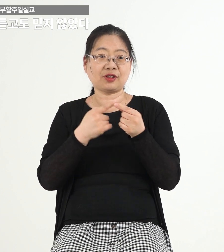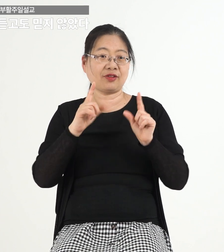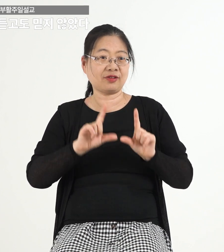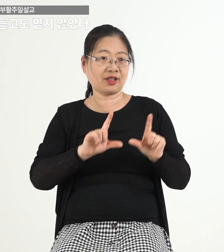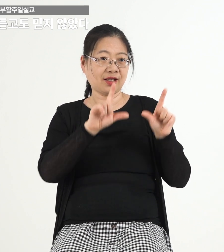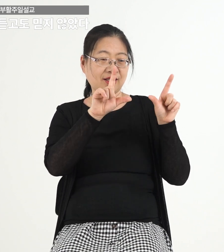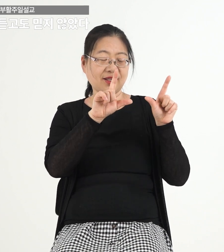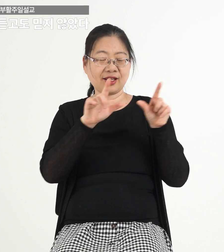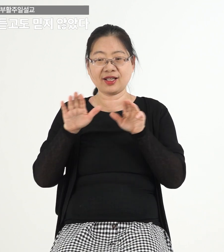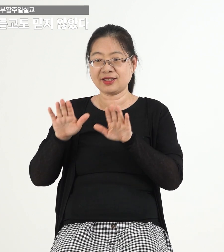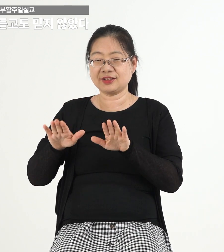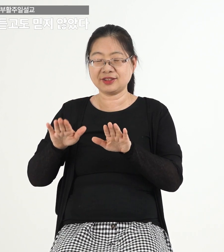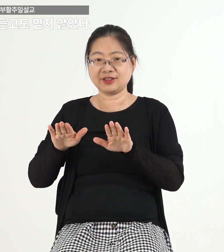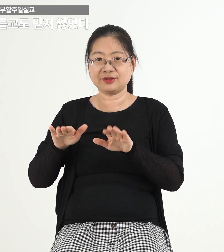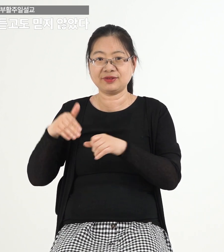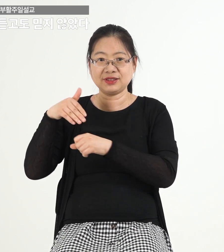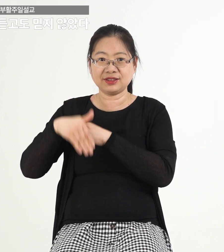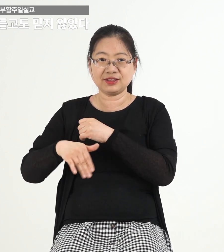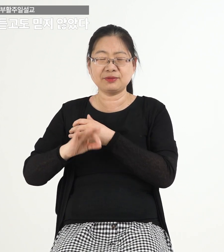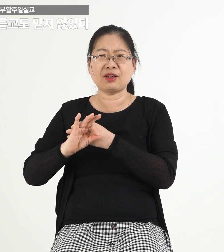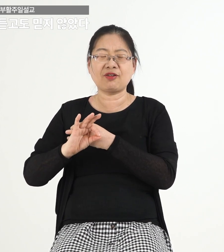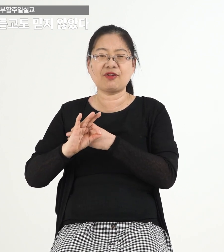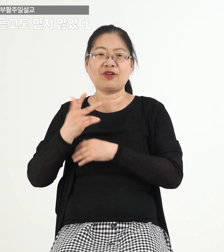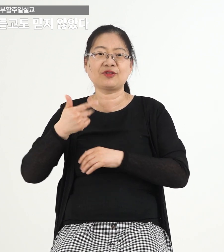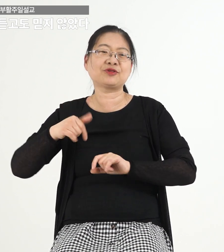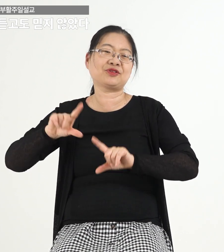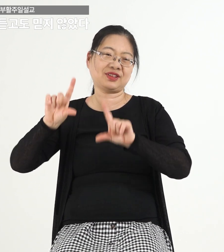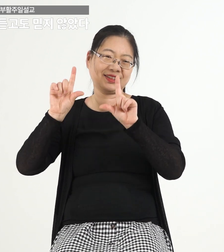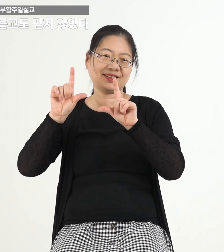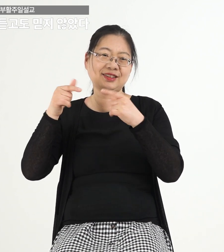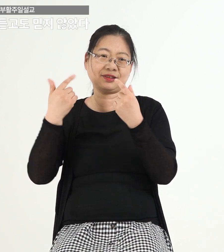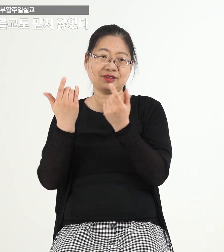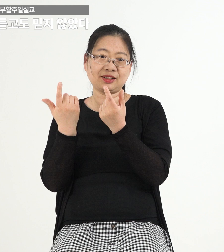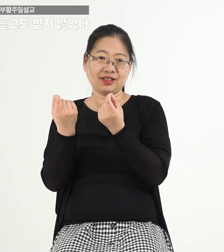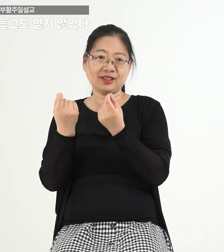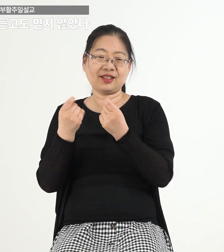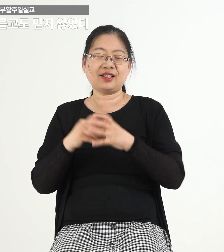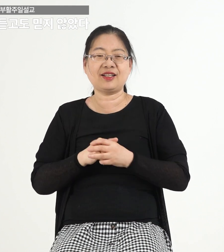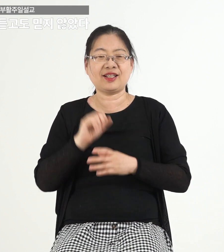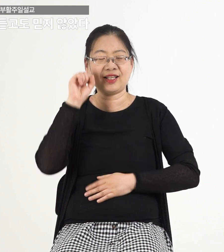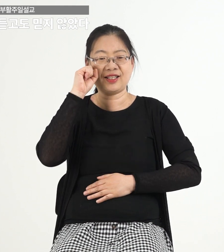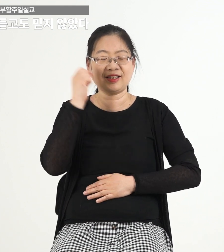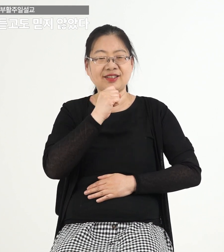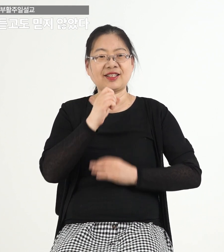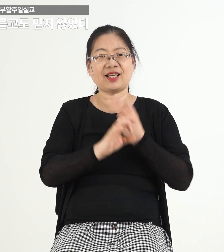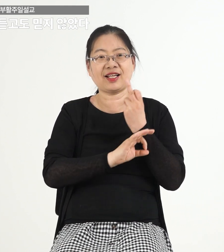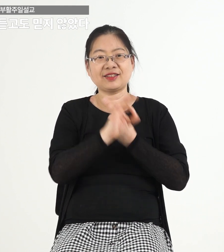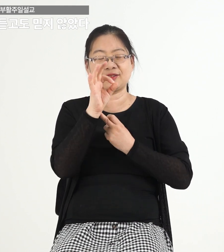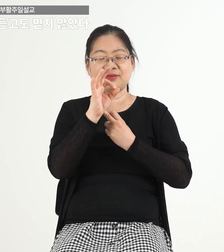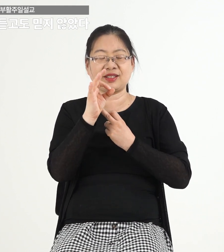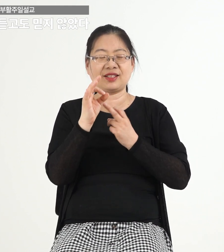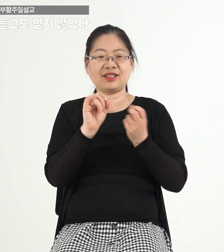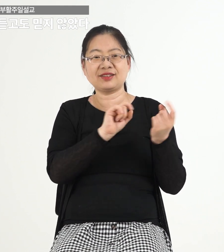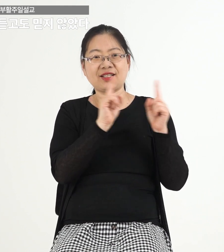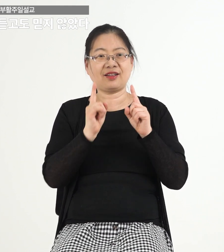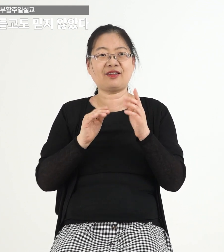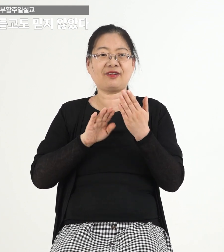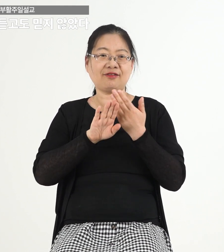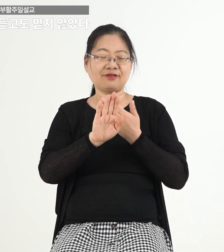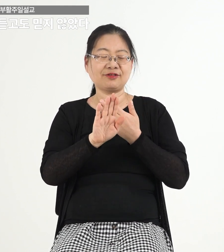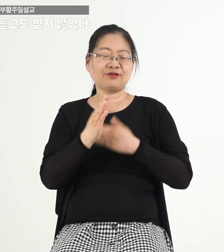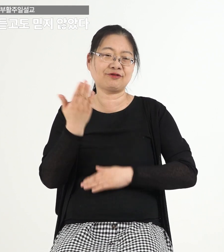오늘날로 말하면 주일이 되겠죠. 첫날 이른 아침에 살아나신 후